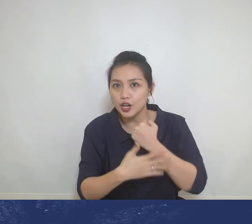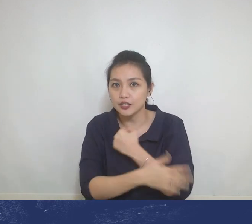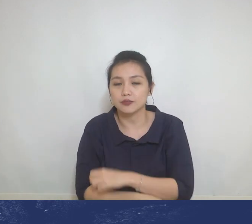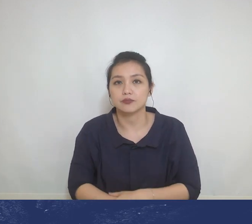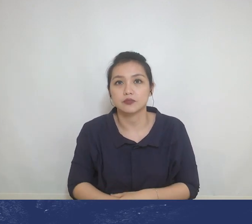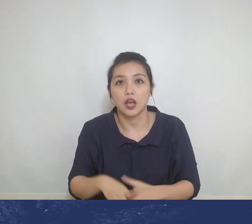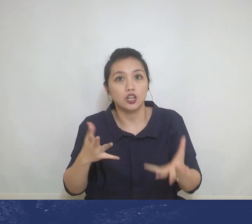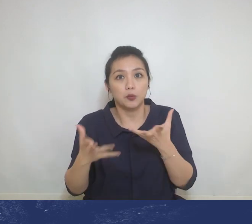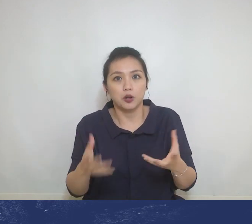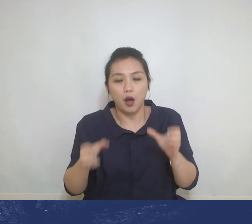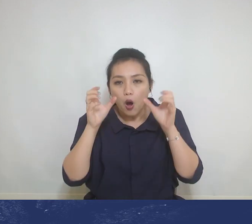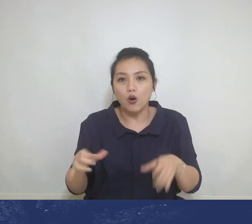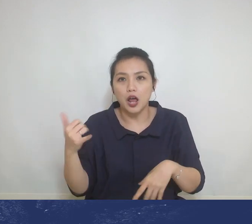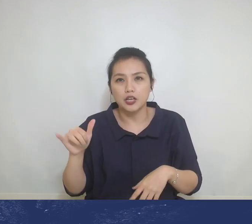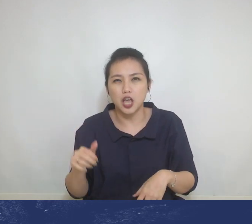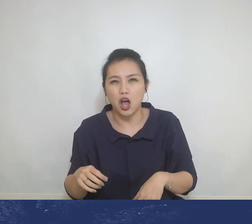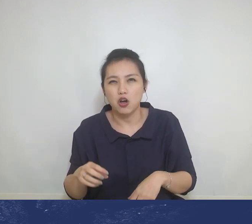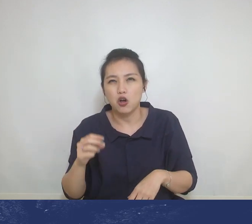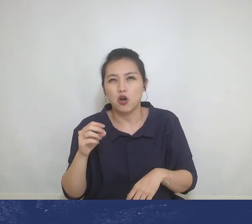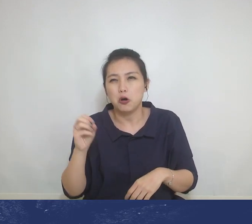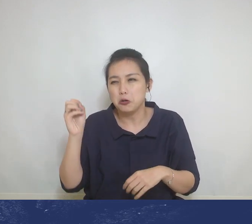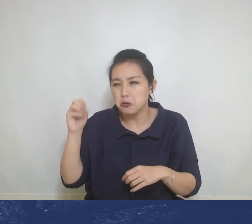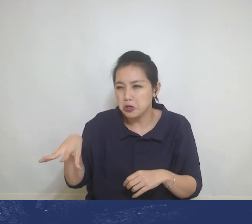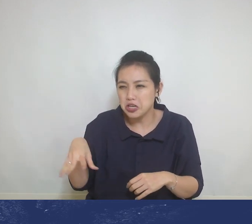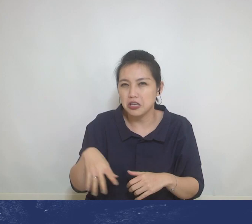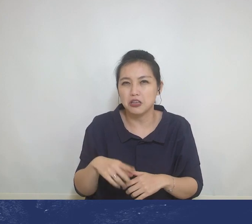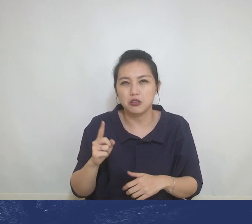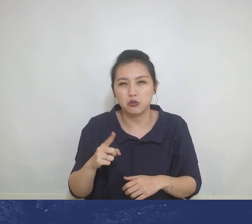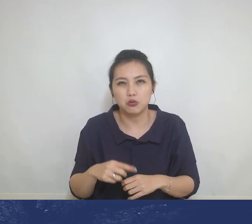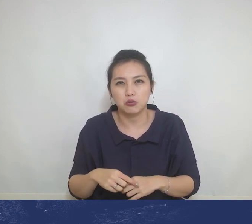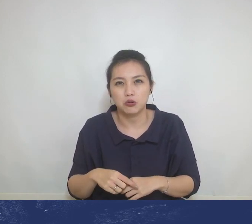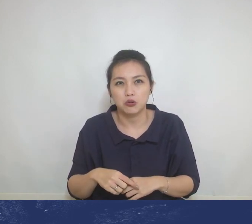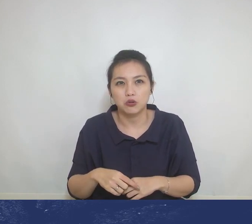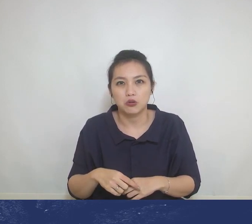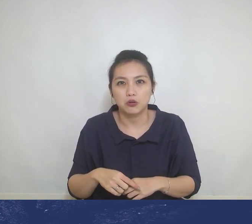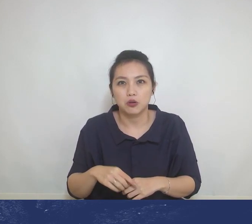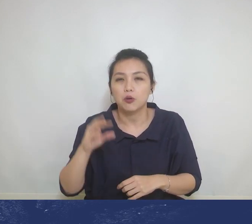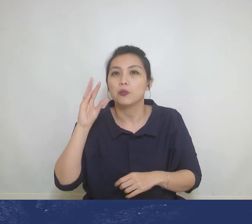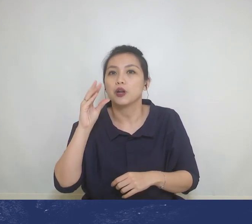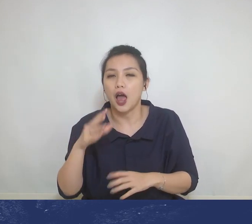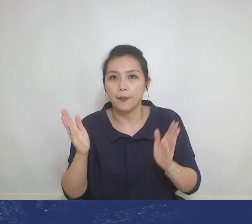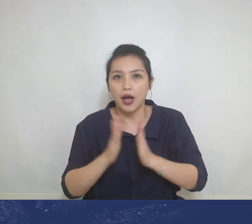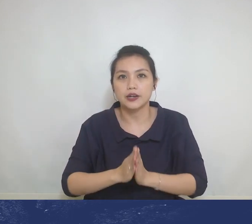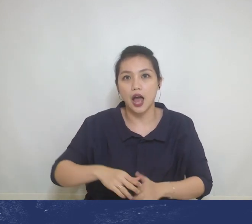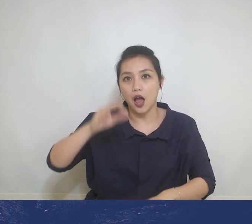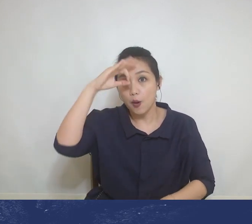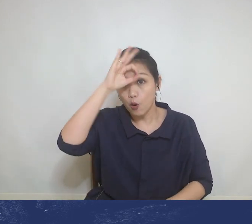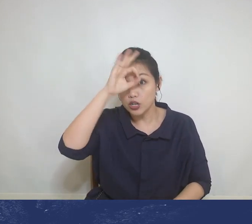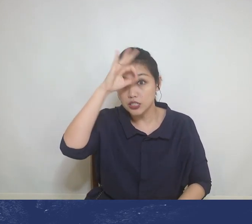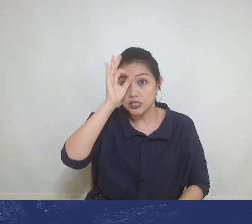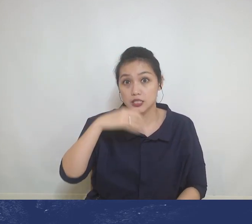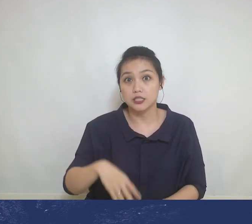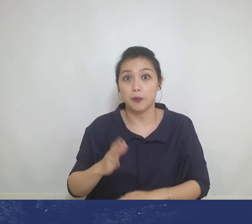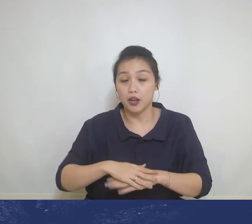Terus tiba-tiba orang yang merasa dirugikan ini dia lapor polisi, terus tiba-tiba poster Anda di mana-mana, posternya kita di mana-mana. Most